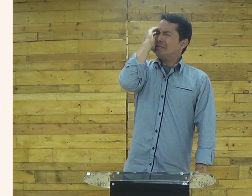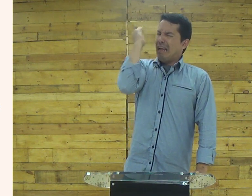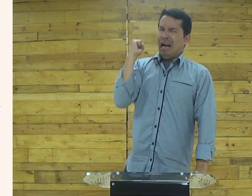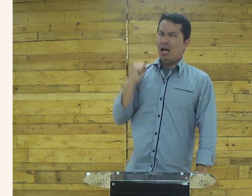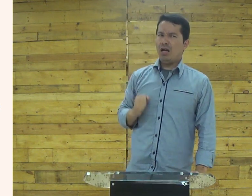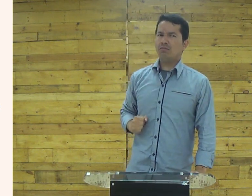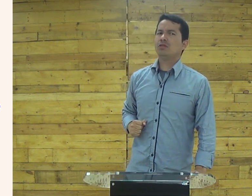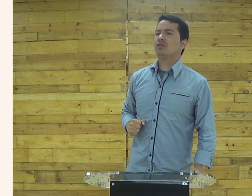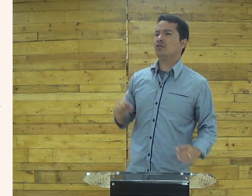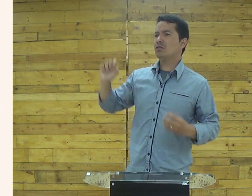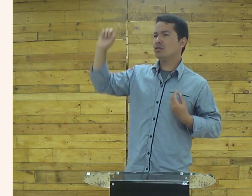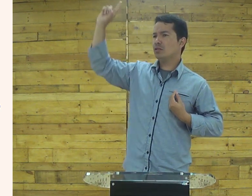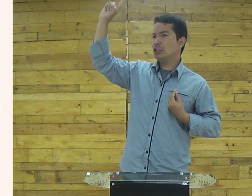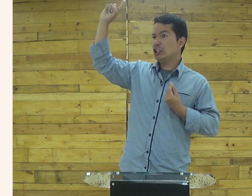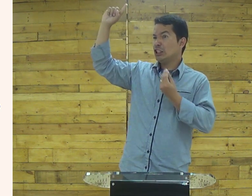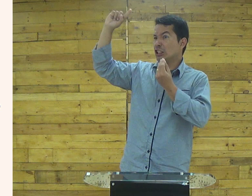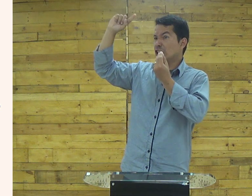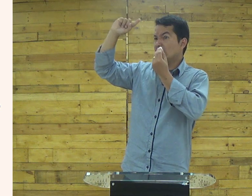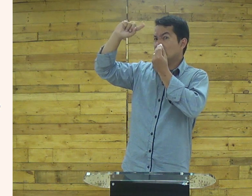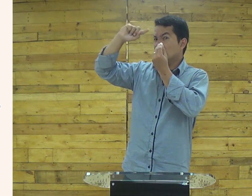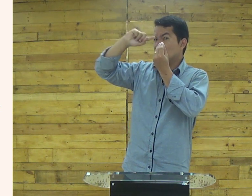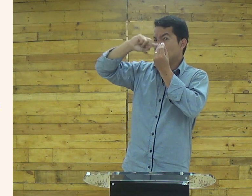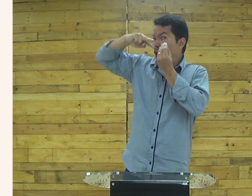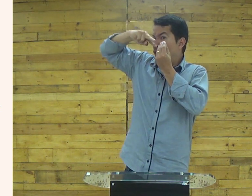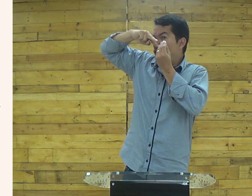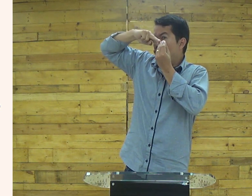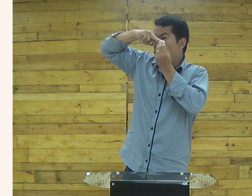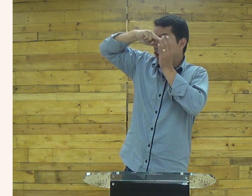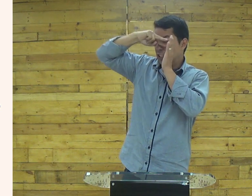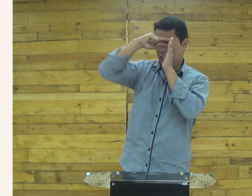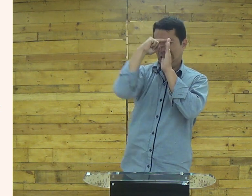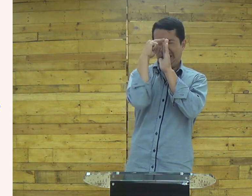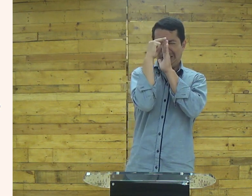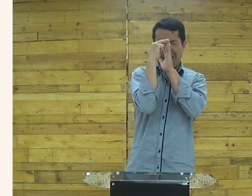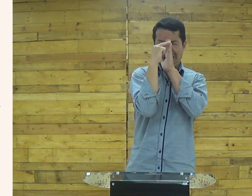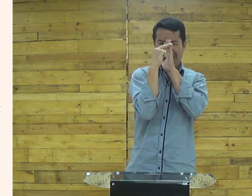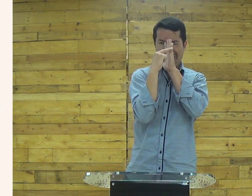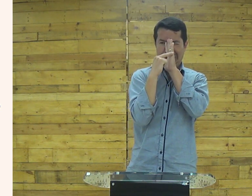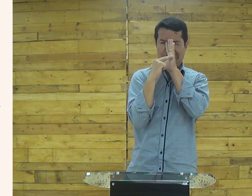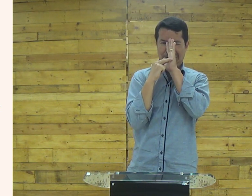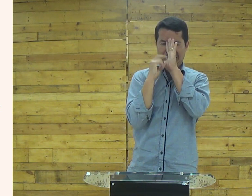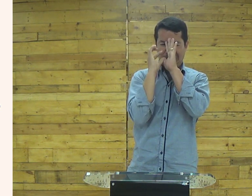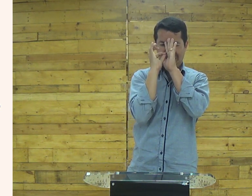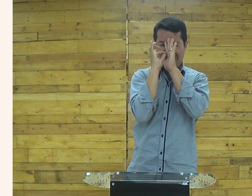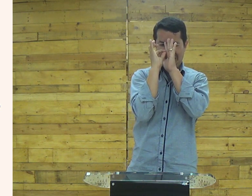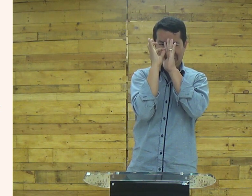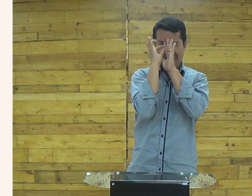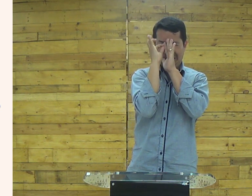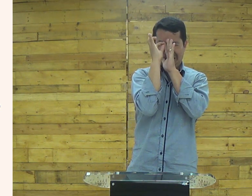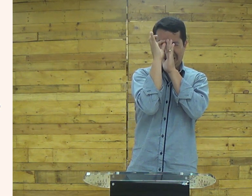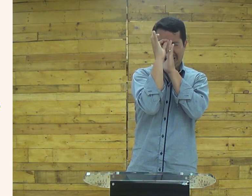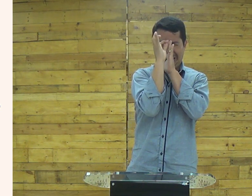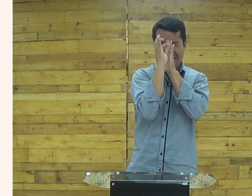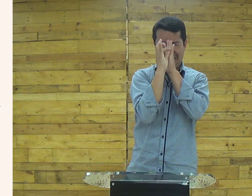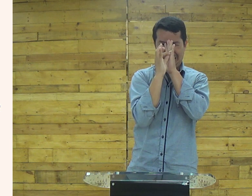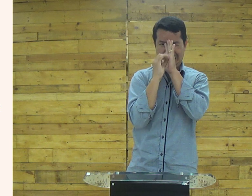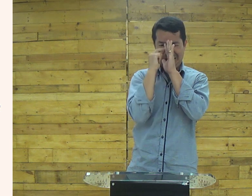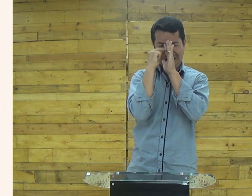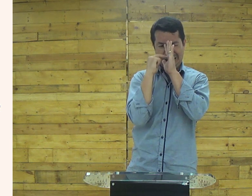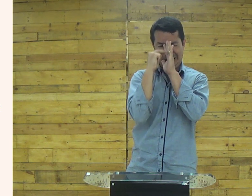Não. Deus sabe muito bem. Conhece a vida no seu mais profundo interior,